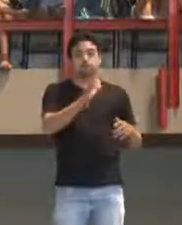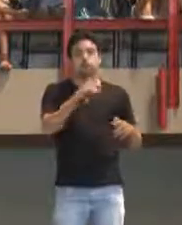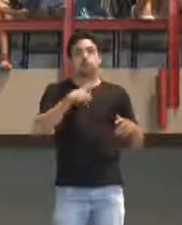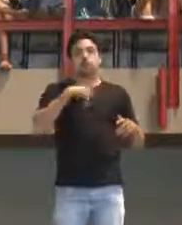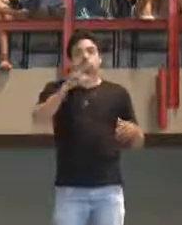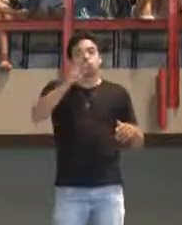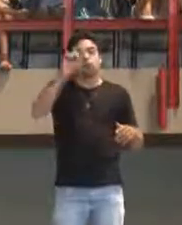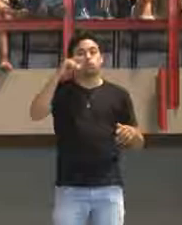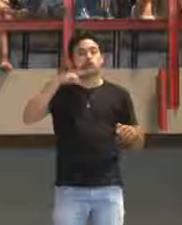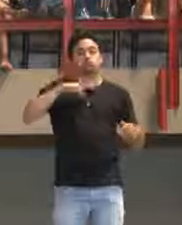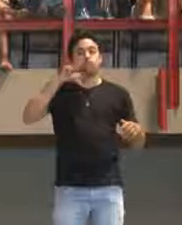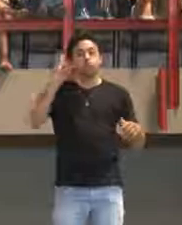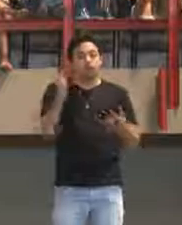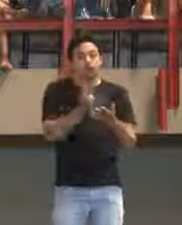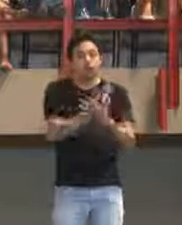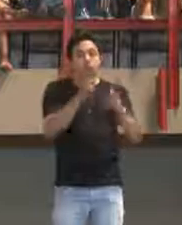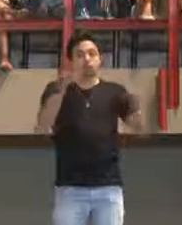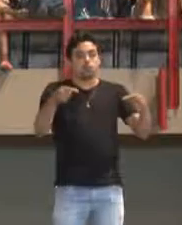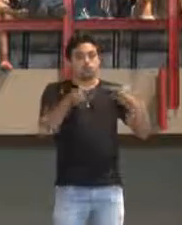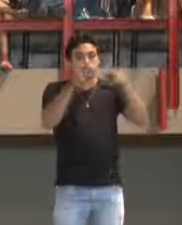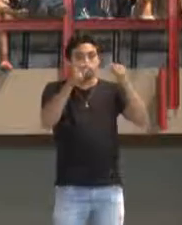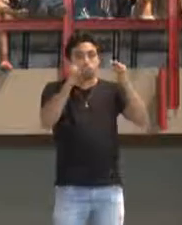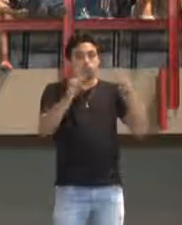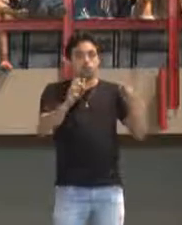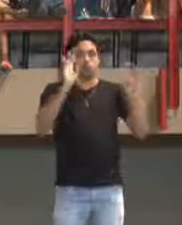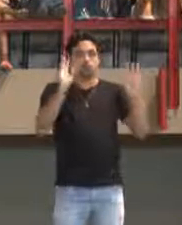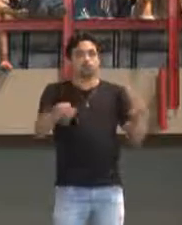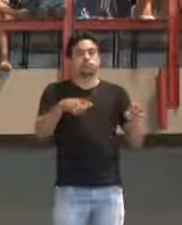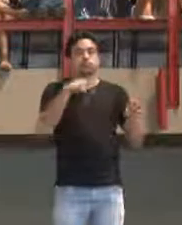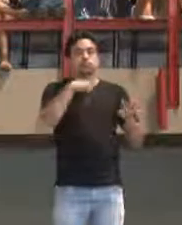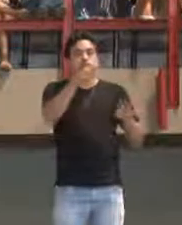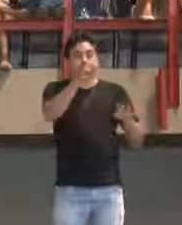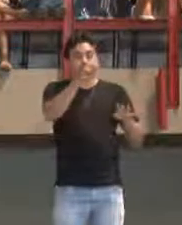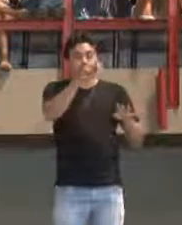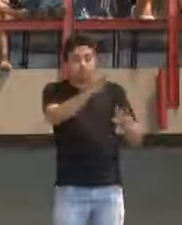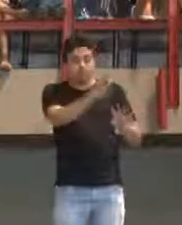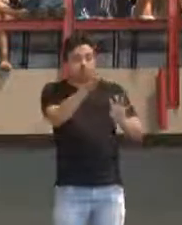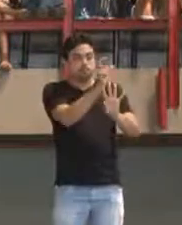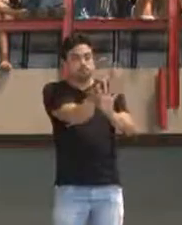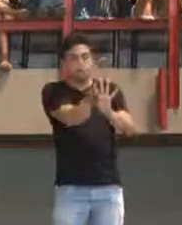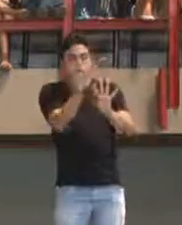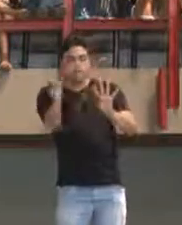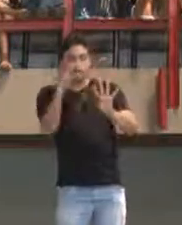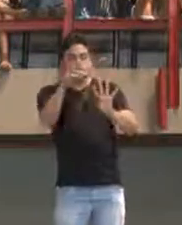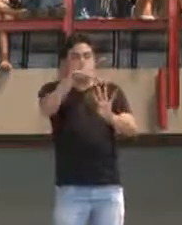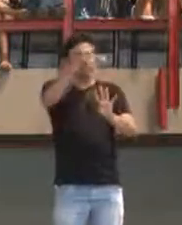Nunca haverá coincidência da mediana com um dos elementos da série.